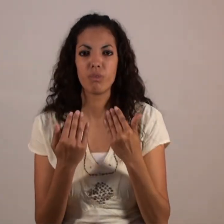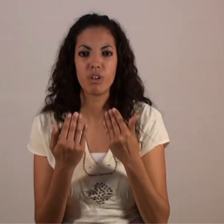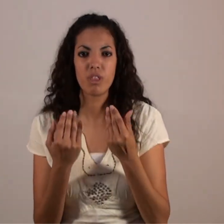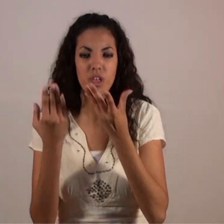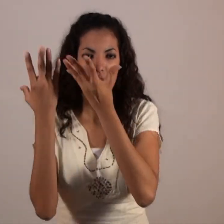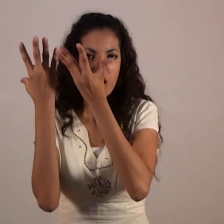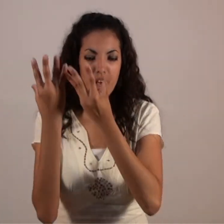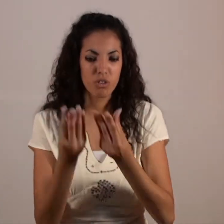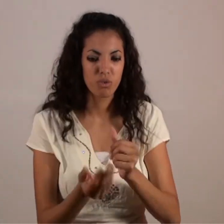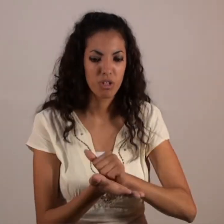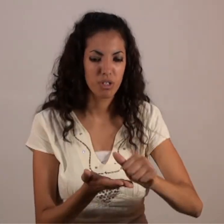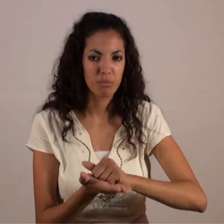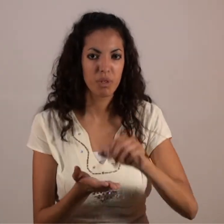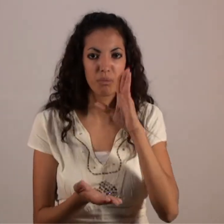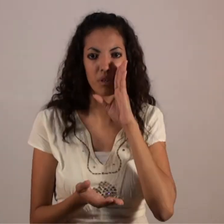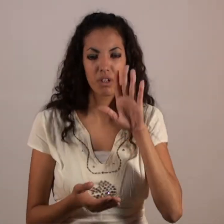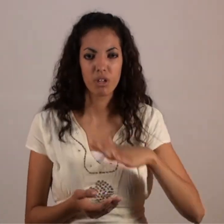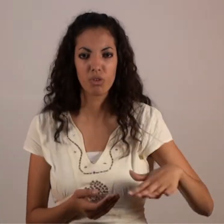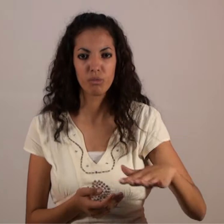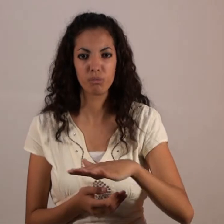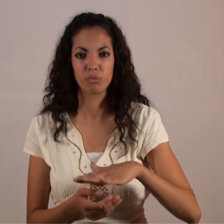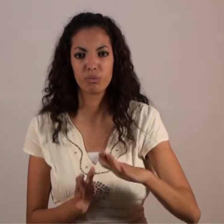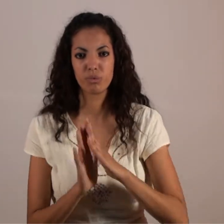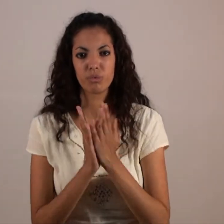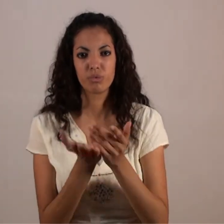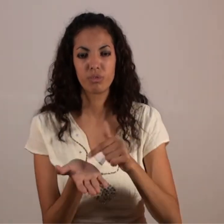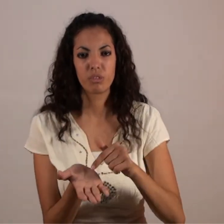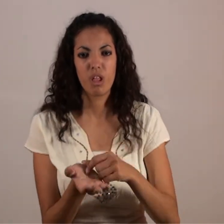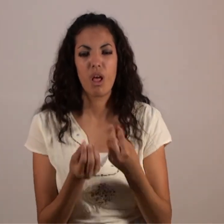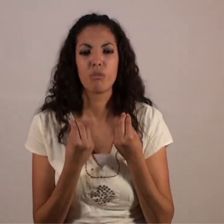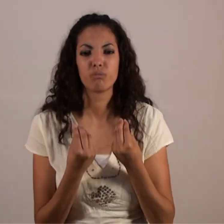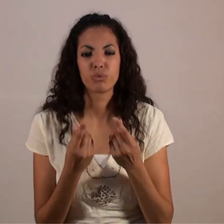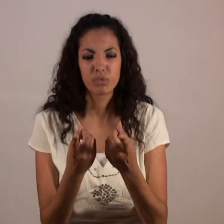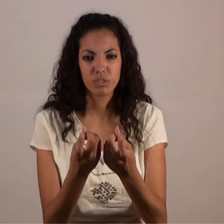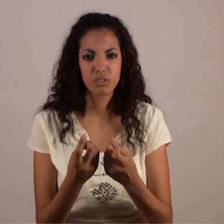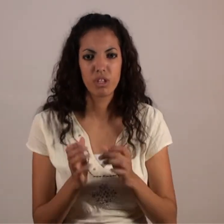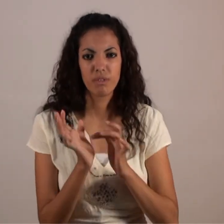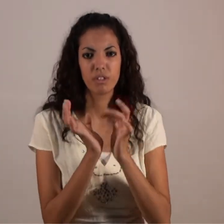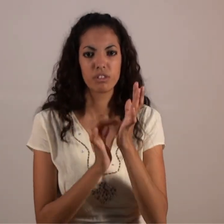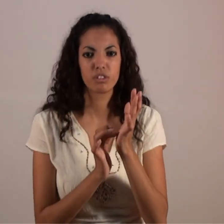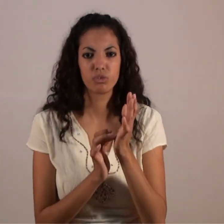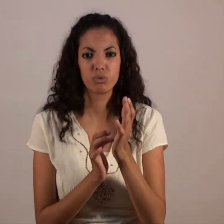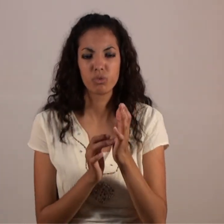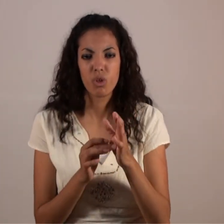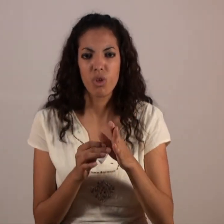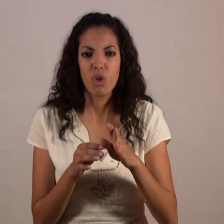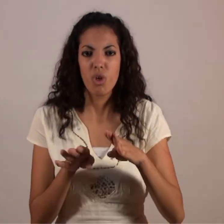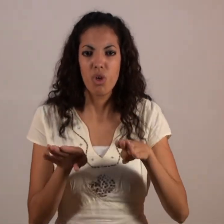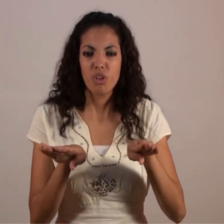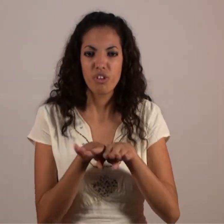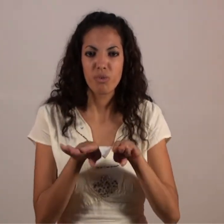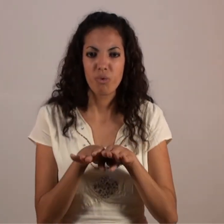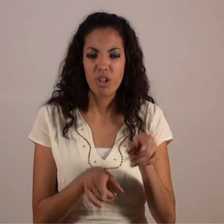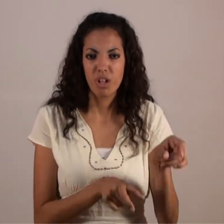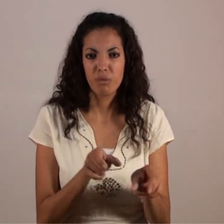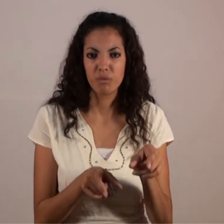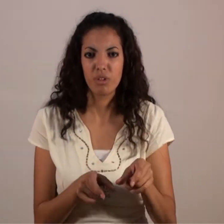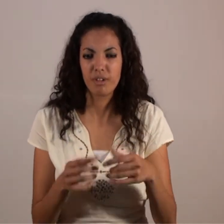Hebreos 2:17. ¿Por qué era necesario que Jesús llegara a ser humano y sufriera antes de poder ser nuestro